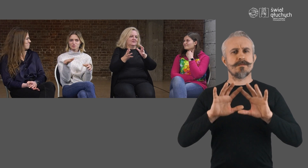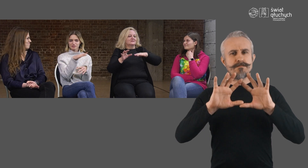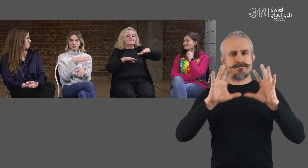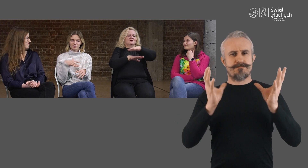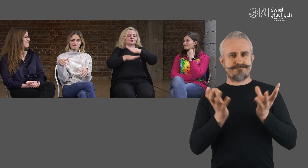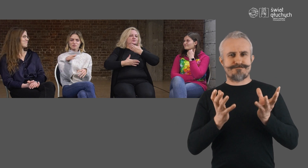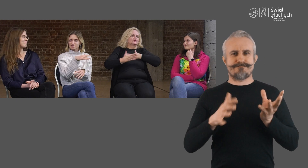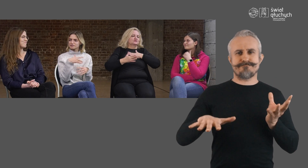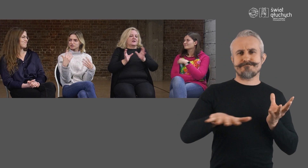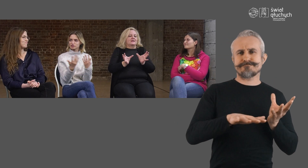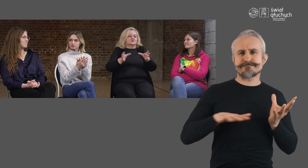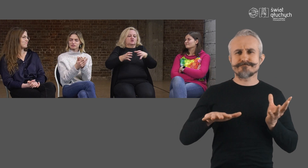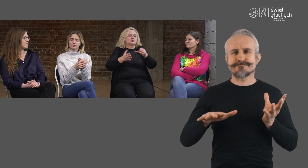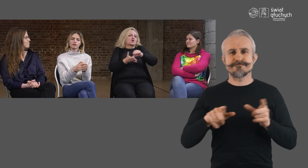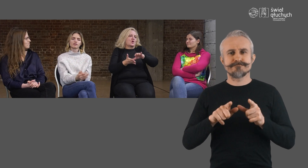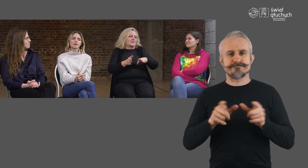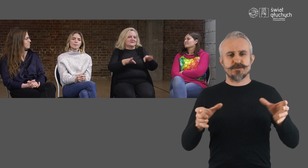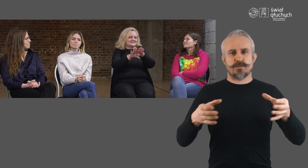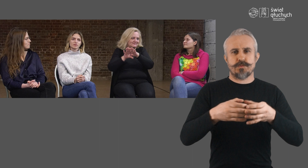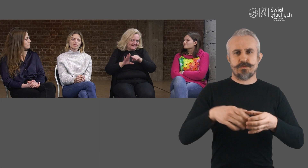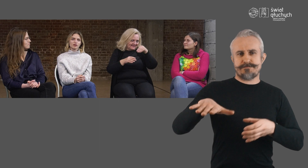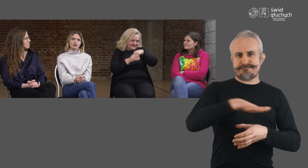No jakby takie zamknięte środowisko.